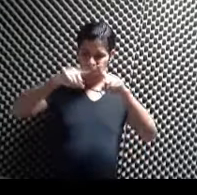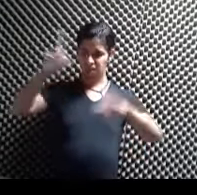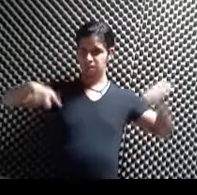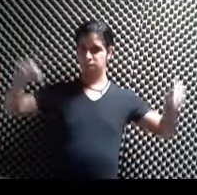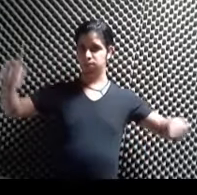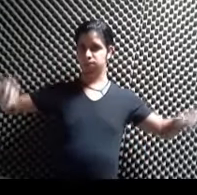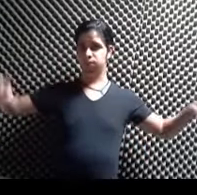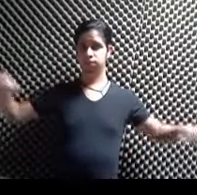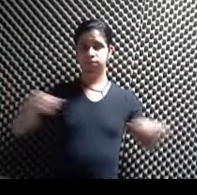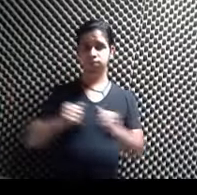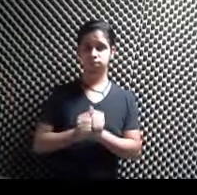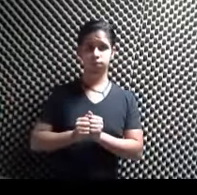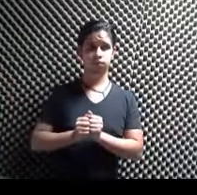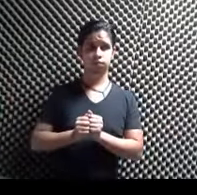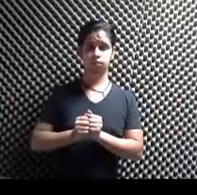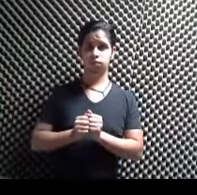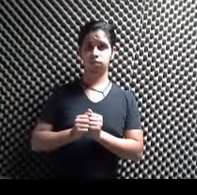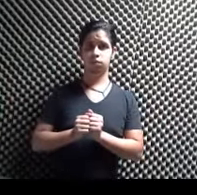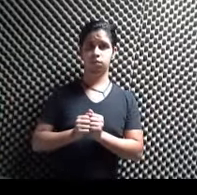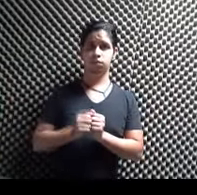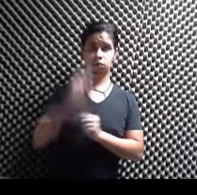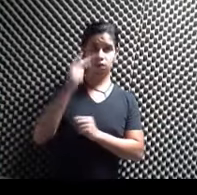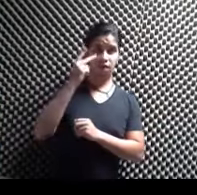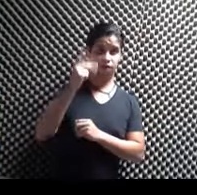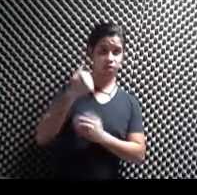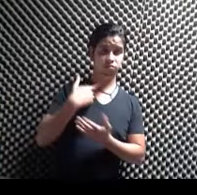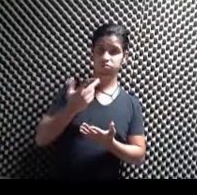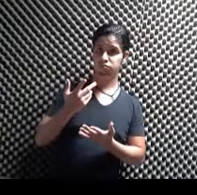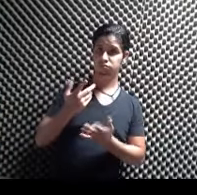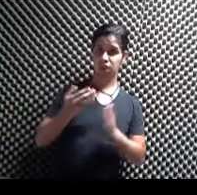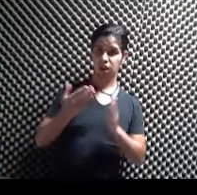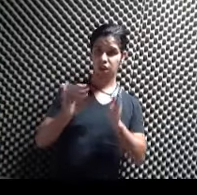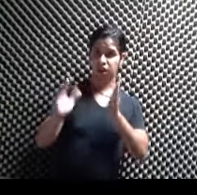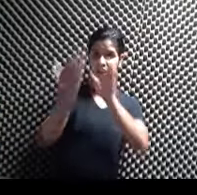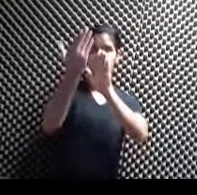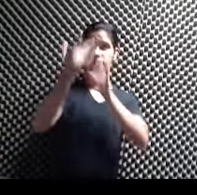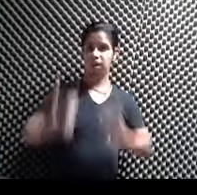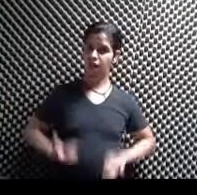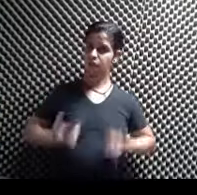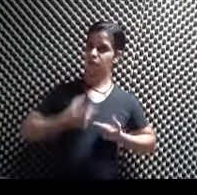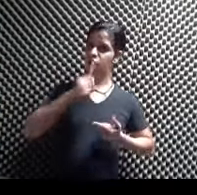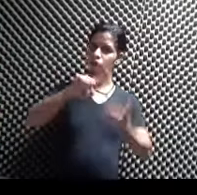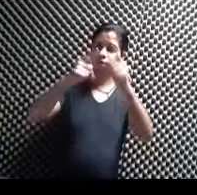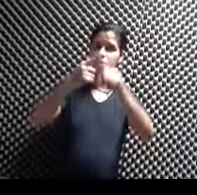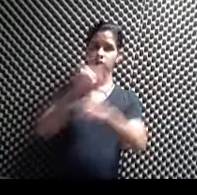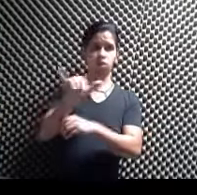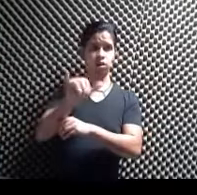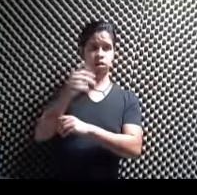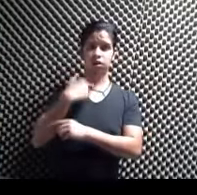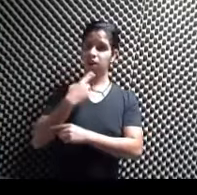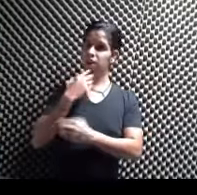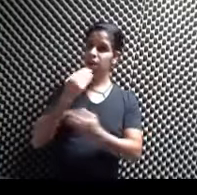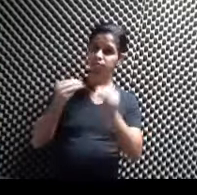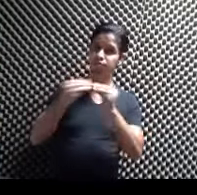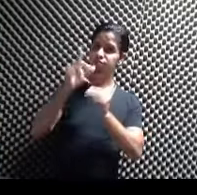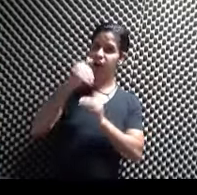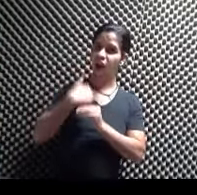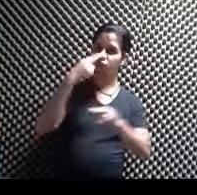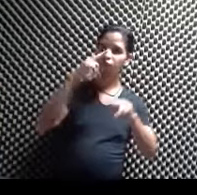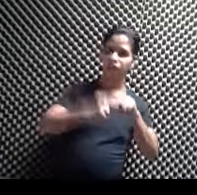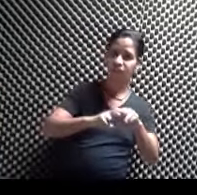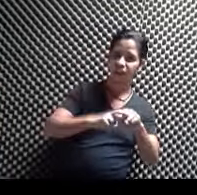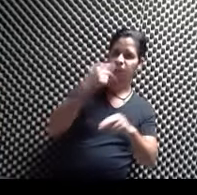todo un poco. Y sobre todo usted va a ver reflejada la vida también de sus amigos. Exacto. Normalmente va a ser la que más gracia le va a dar. En